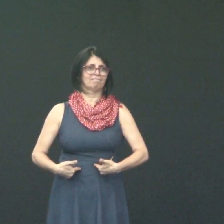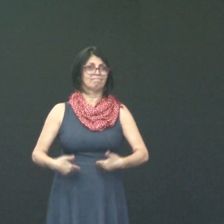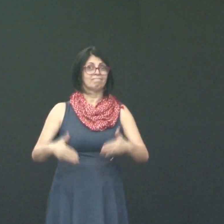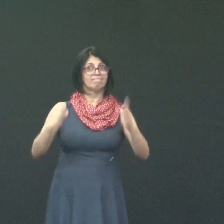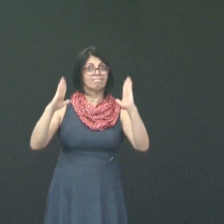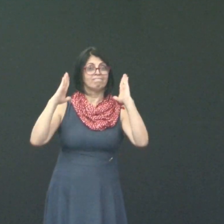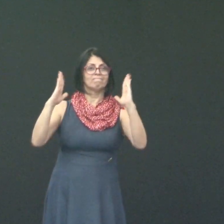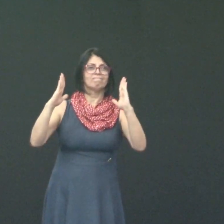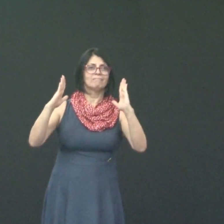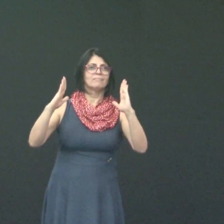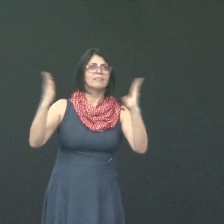Deafwood.